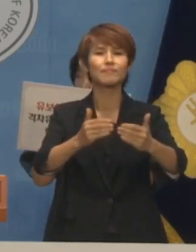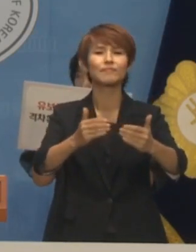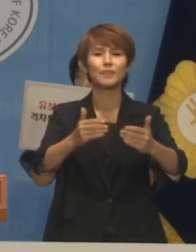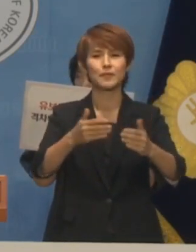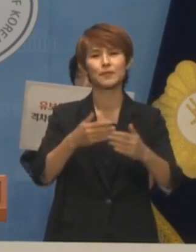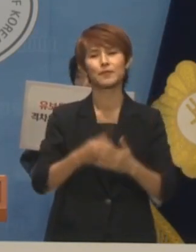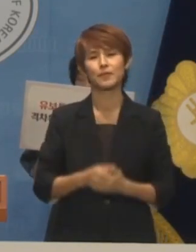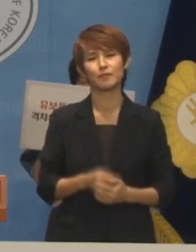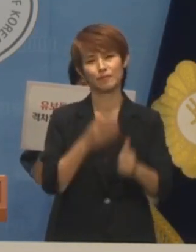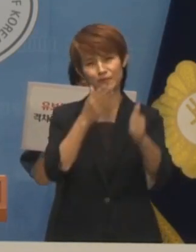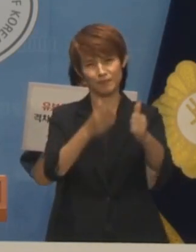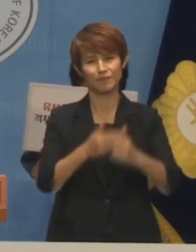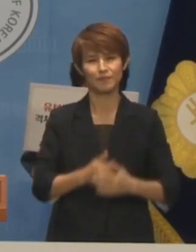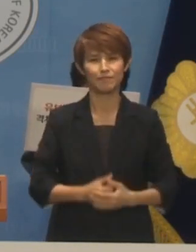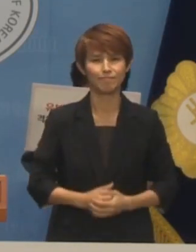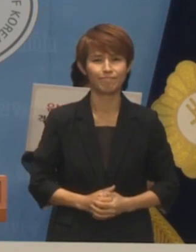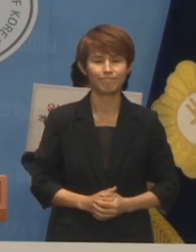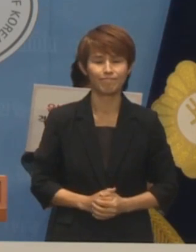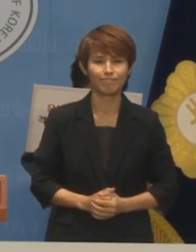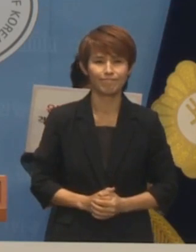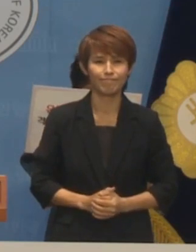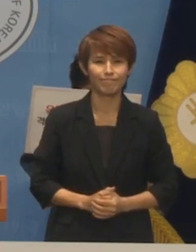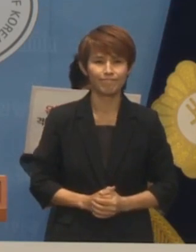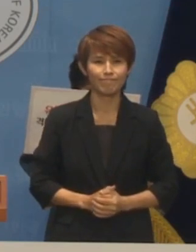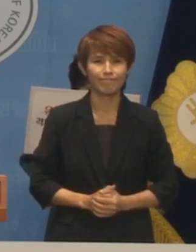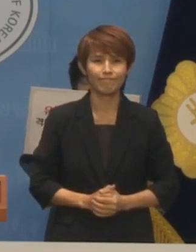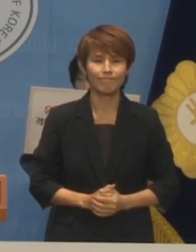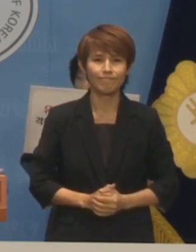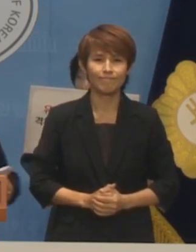것을 강력히 요구한다.